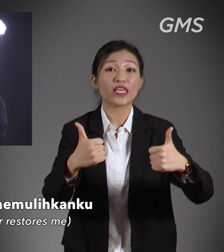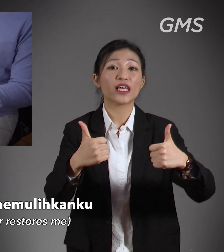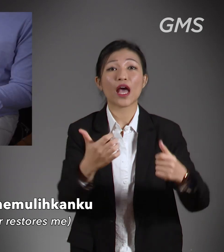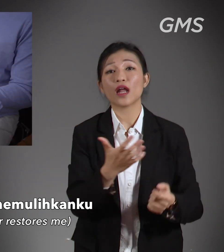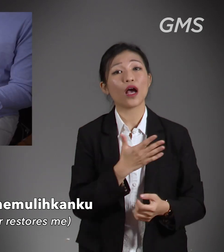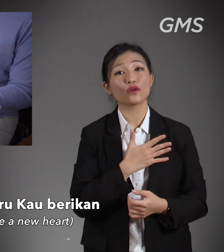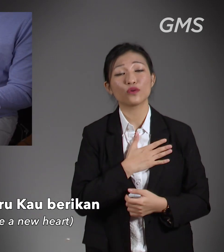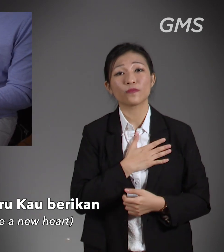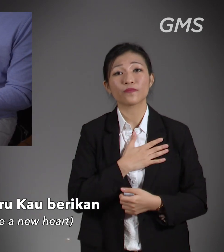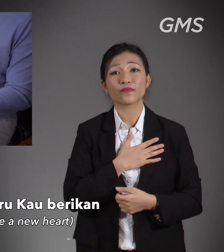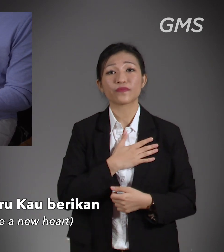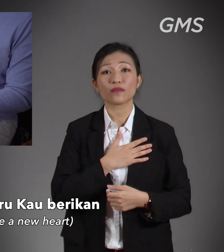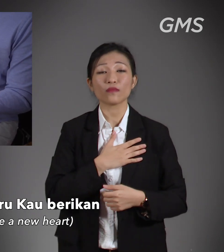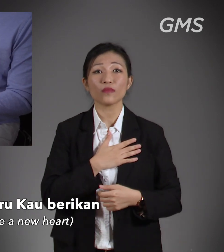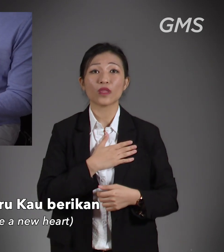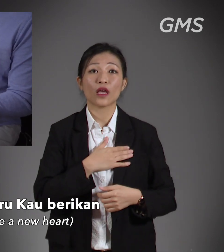memulihkanku.